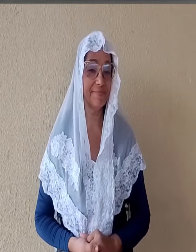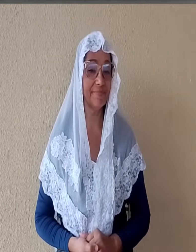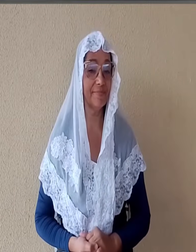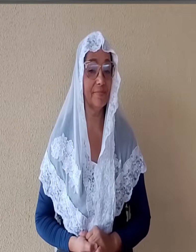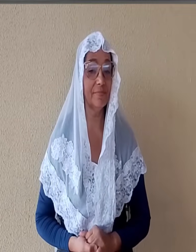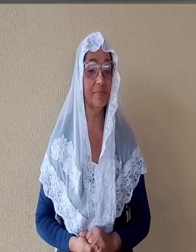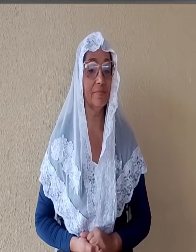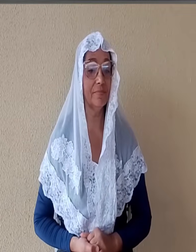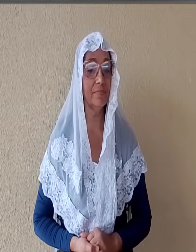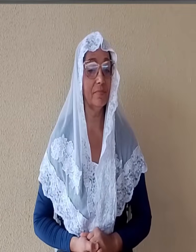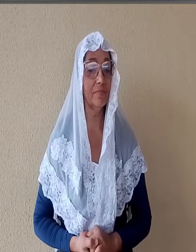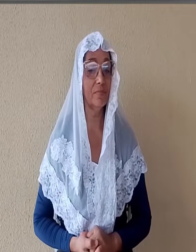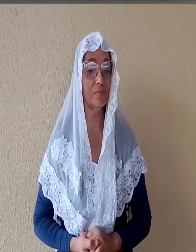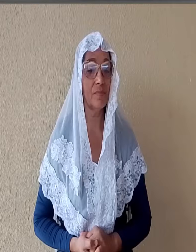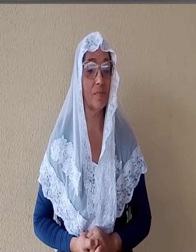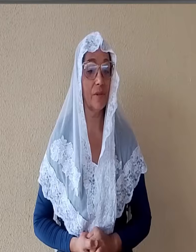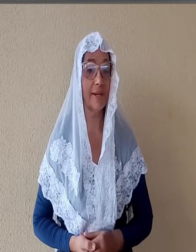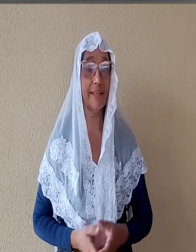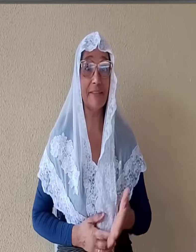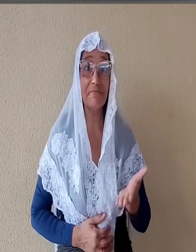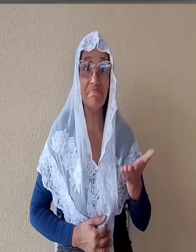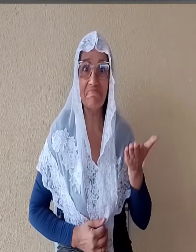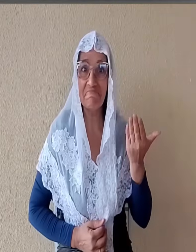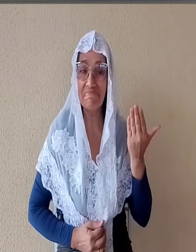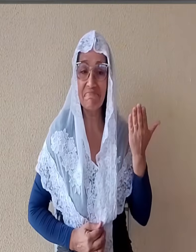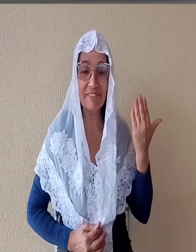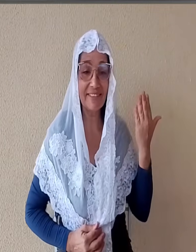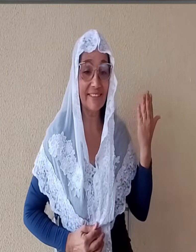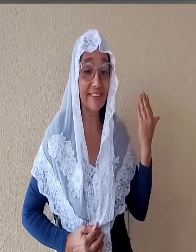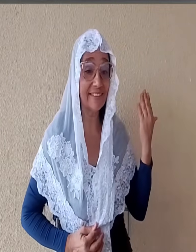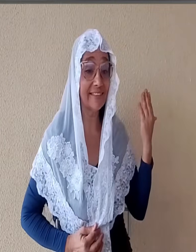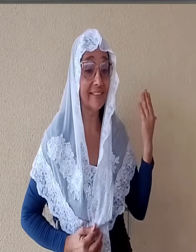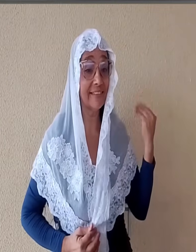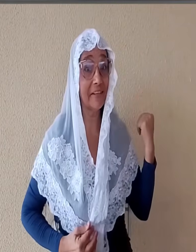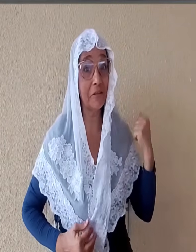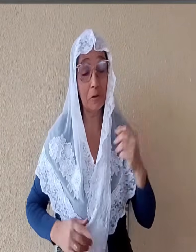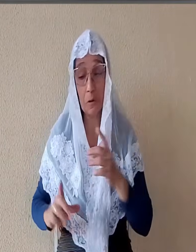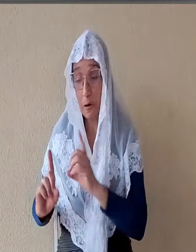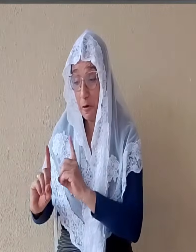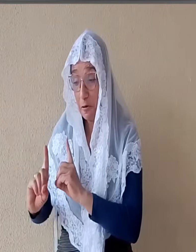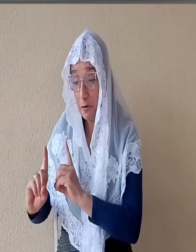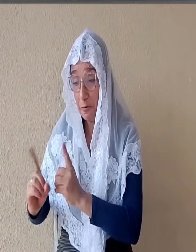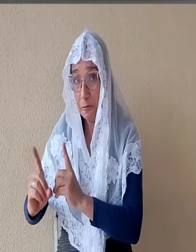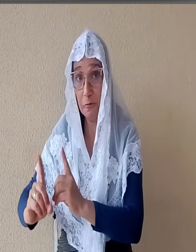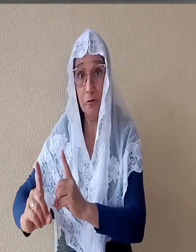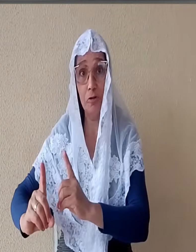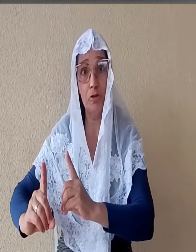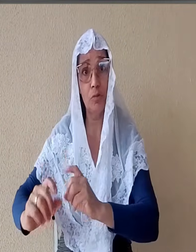Reunido se encontrava